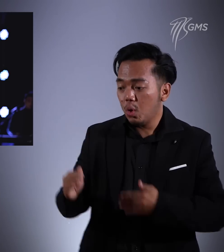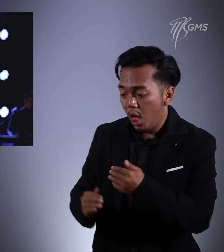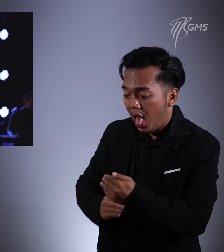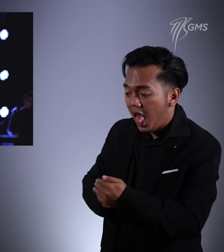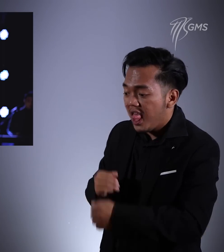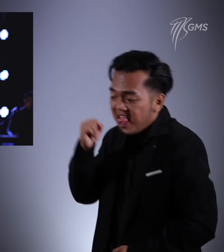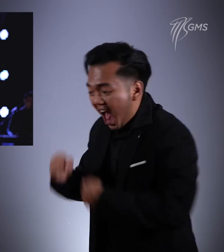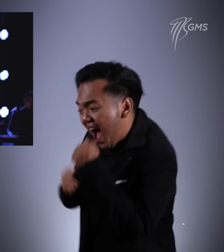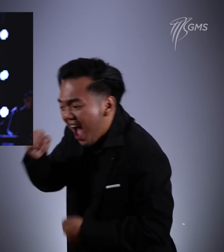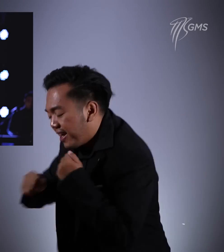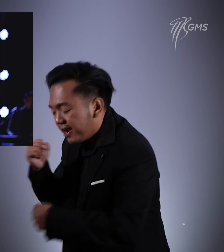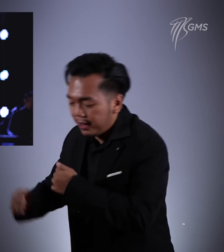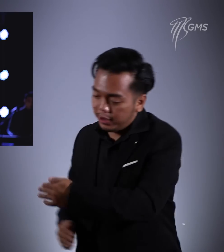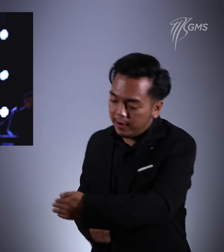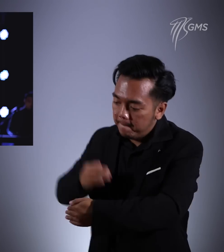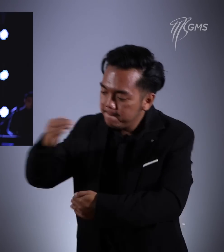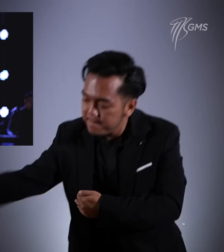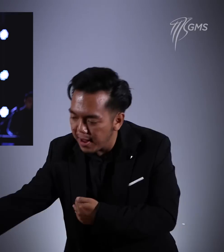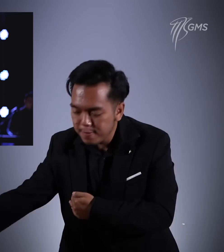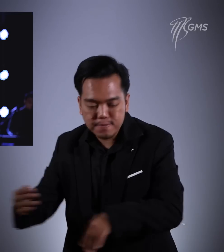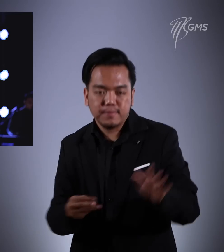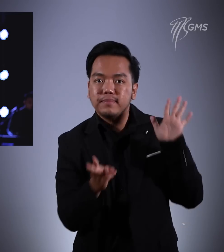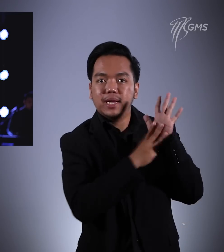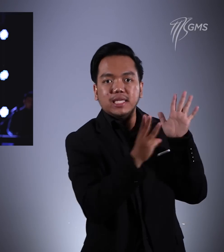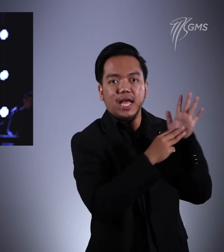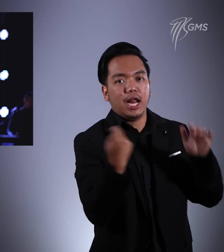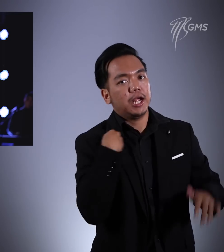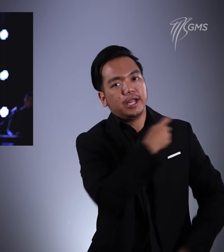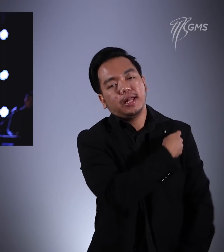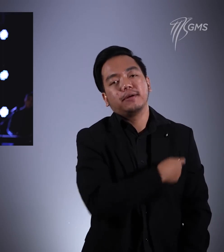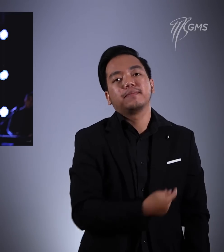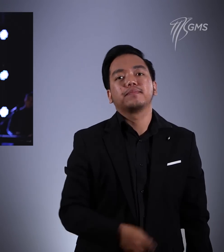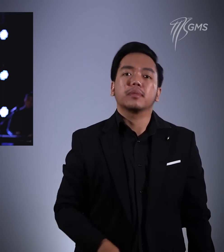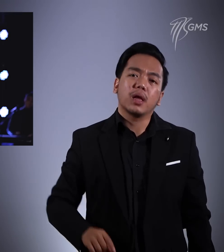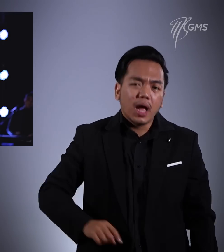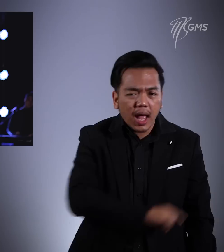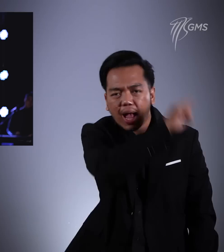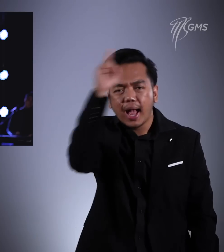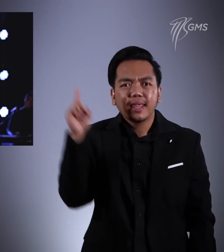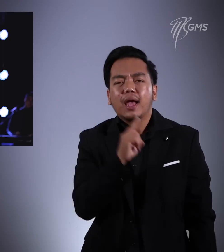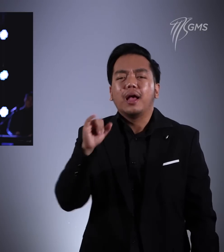To run ahead of our problems. Poin nomor 2. Hanya iman yang bisa memberikan kepada kita kuasa untuk